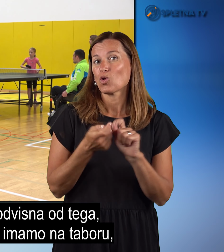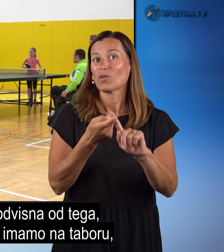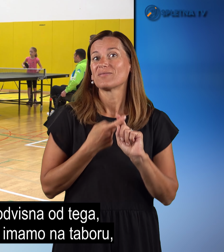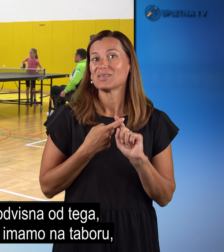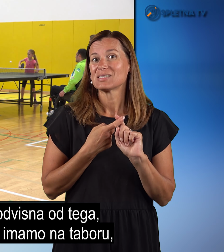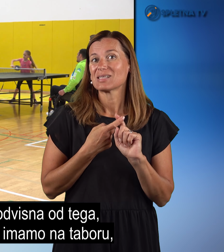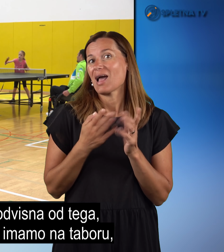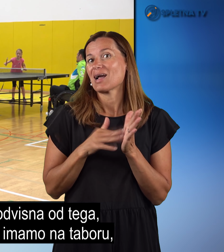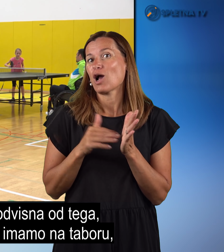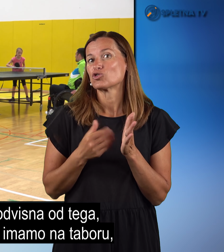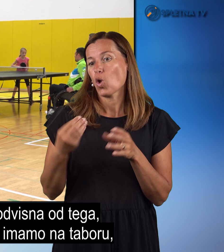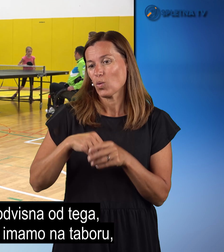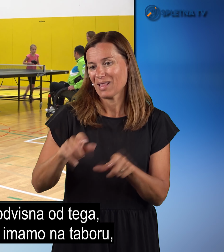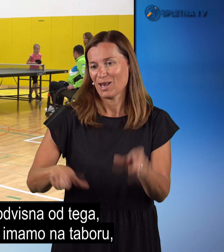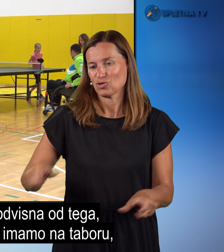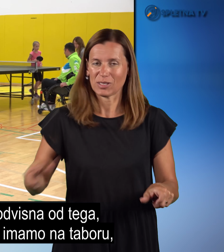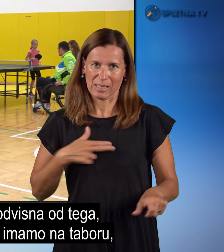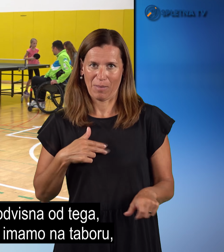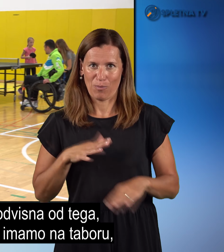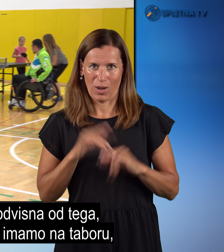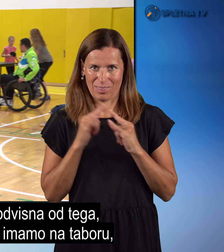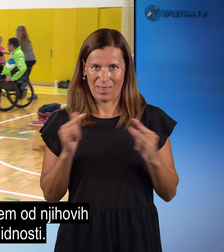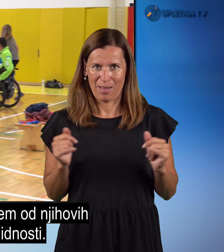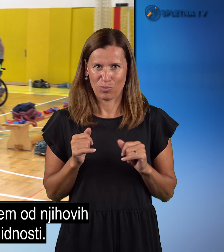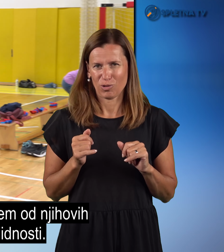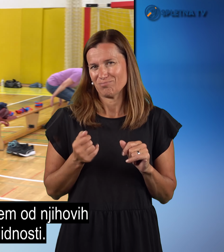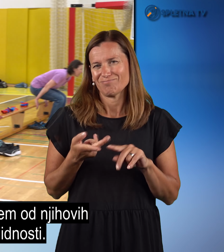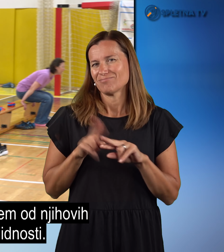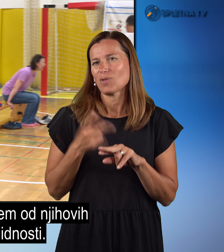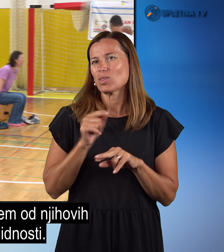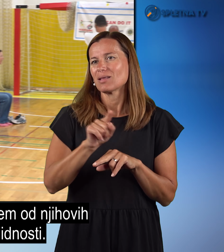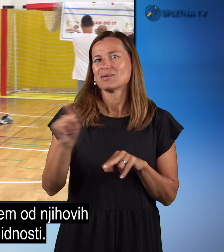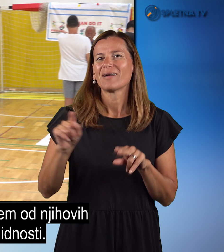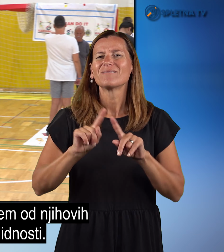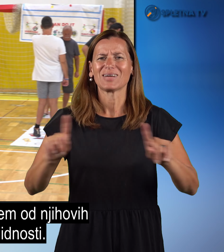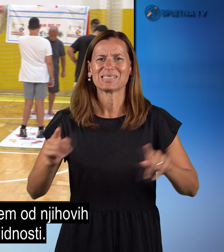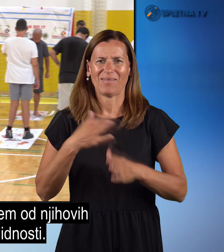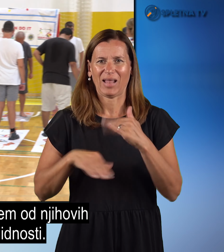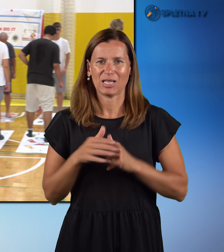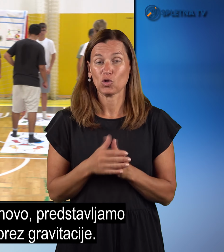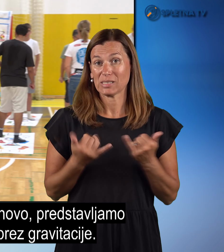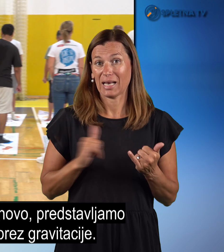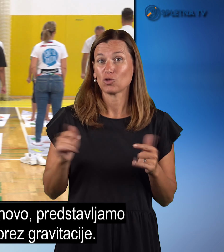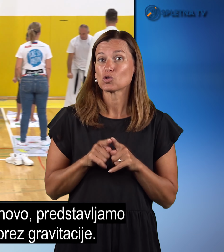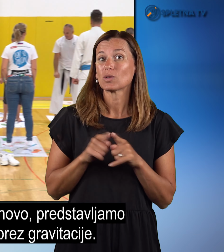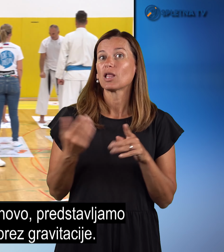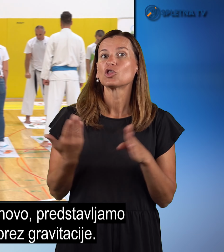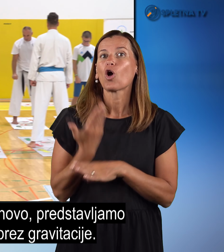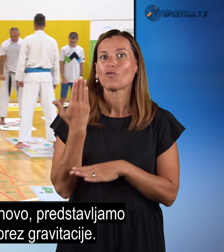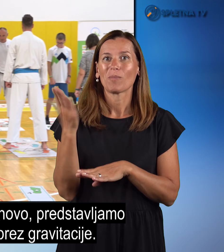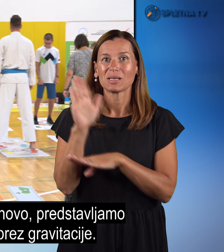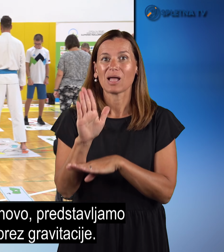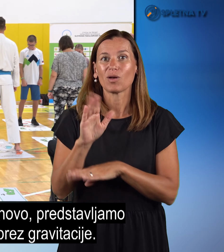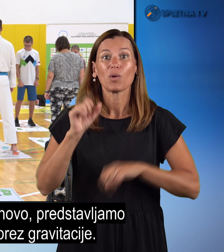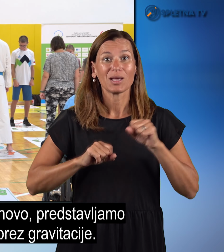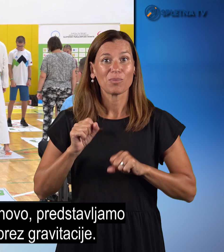od tega, kakšne udeležence imamo na taboru, v bistvu predvsem od njihovih vrst invalidnosti. Letos imamo tudi na novo